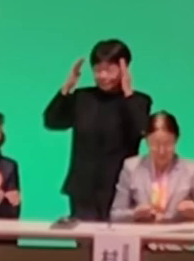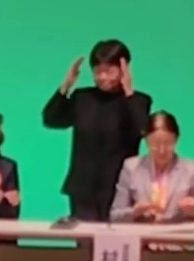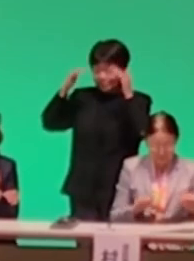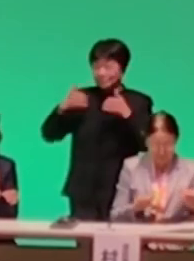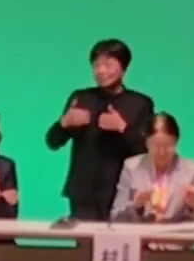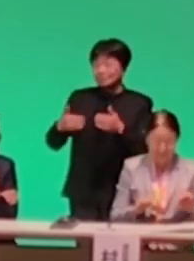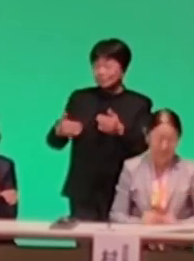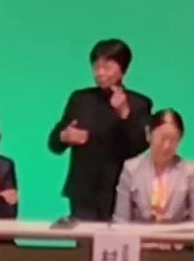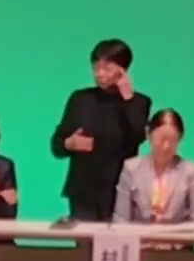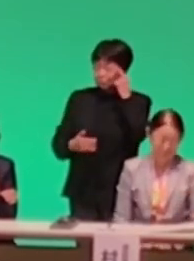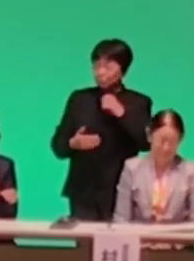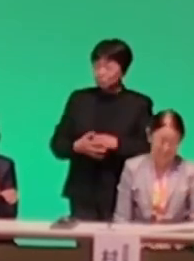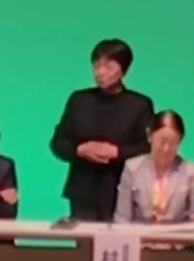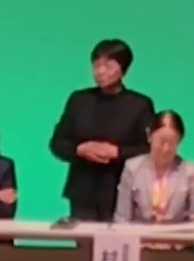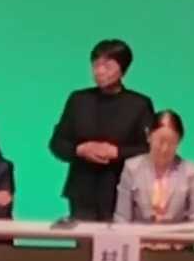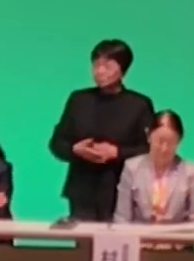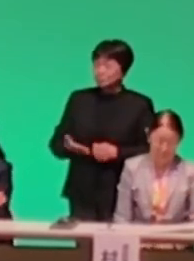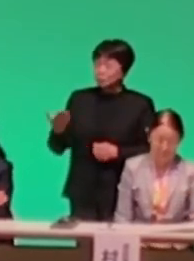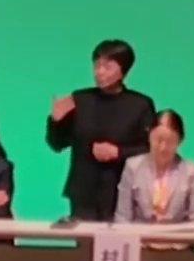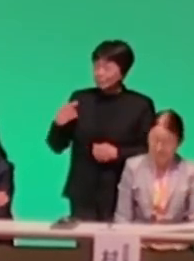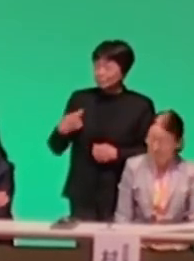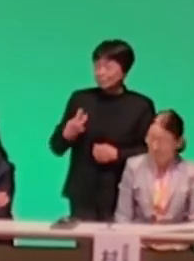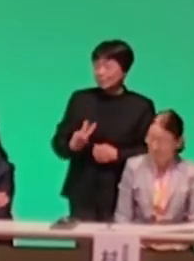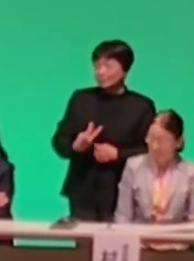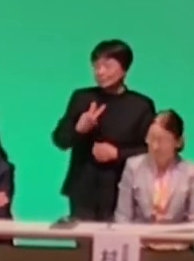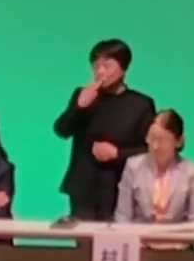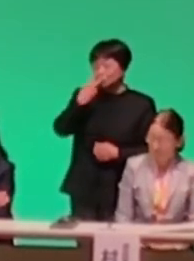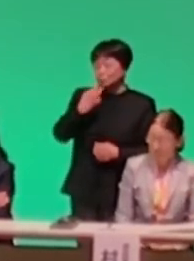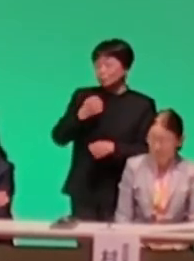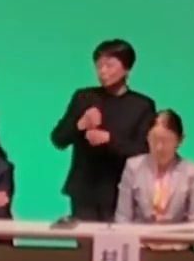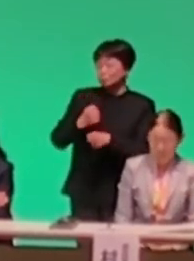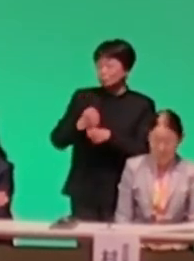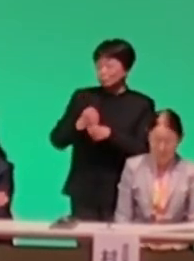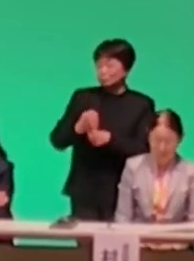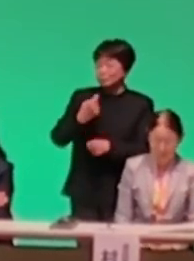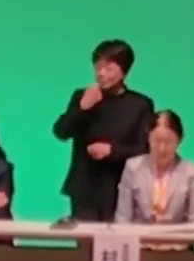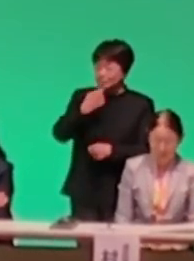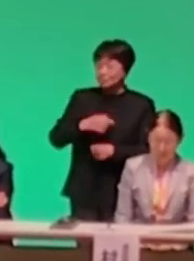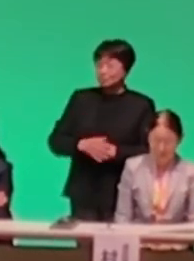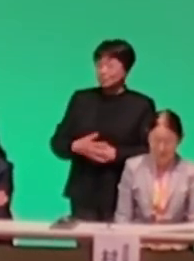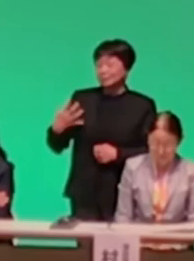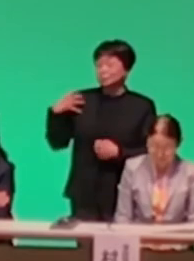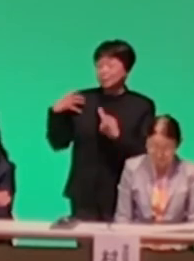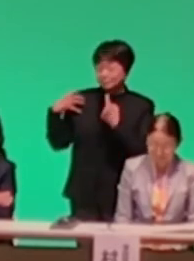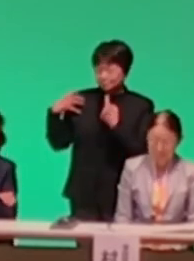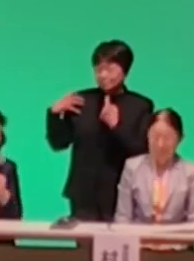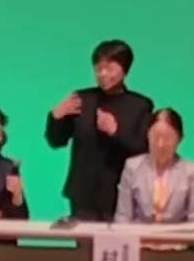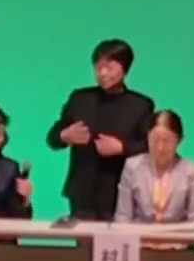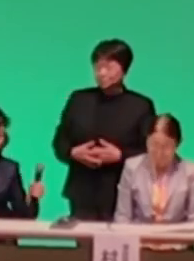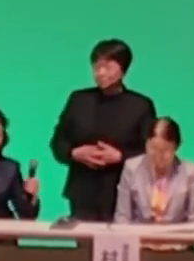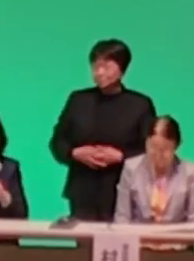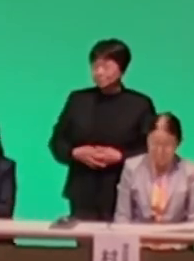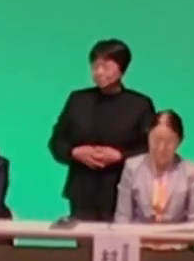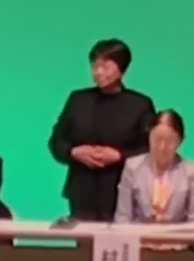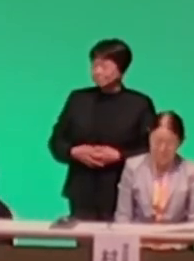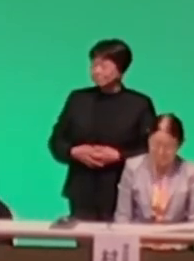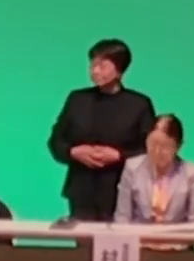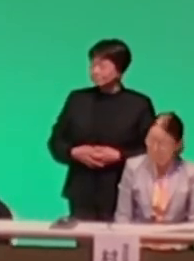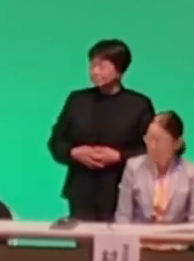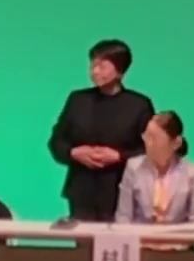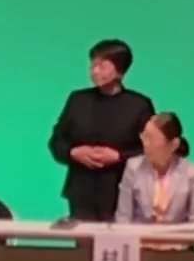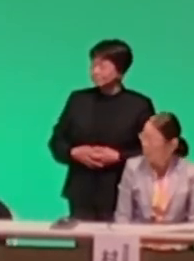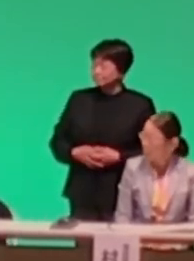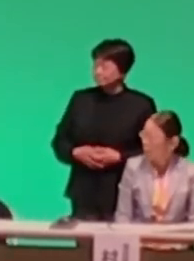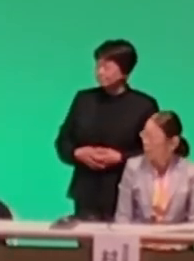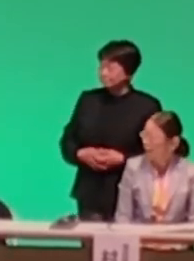れるだろうか、それまでに、まあ、いい空気をね作っておきたいなっていうのが今の私の気持ちです。 ありが